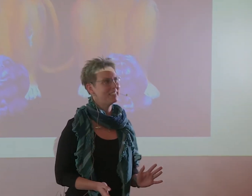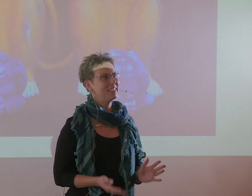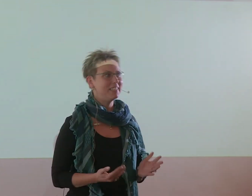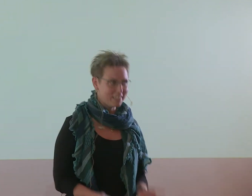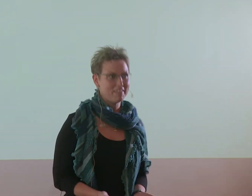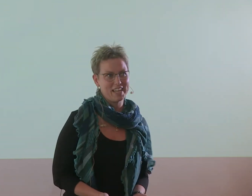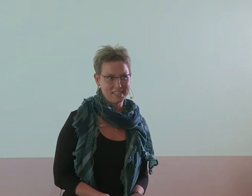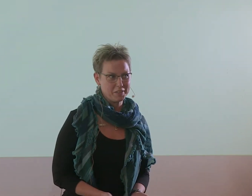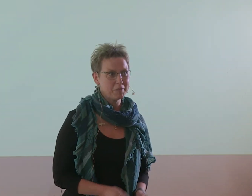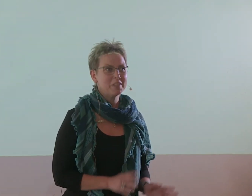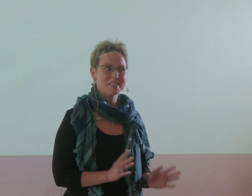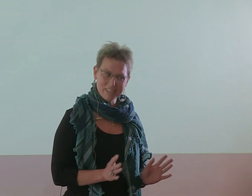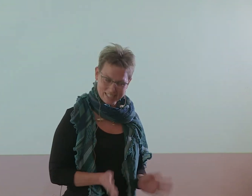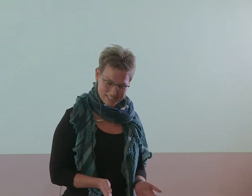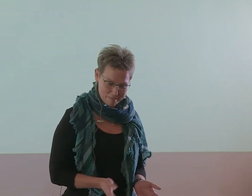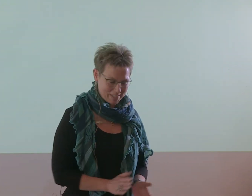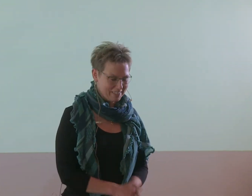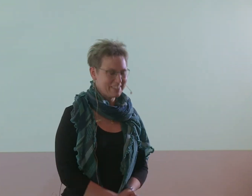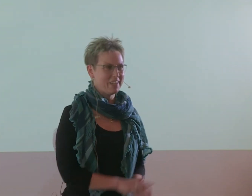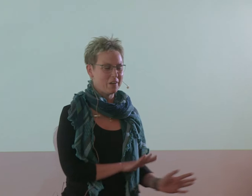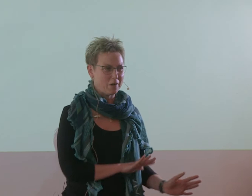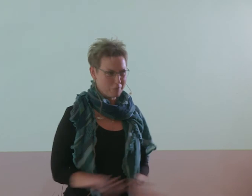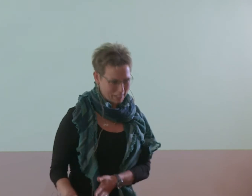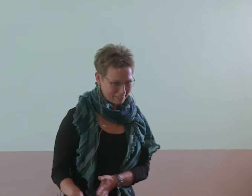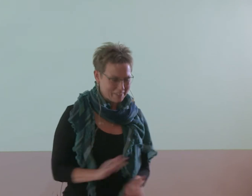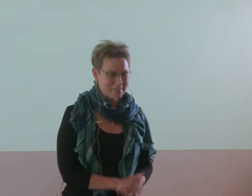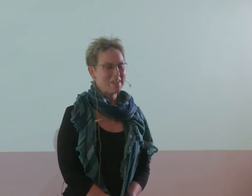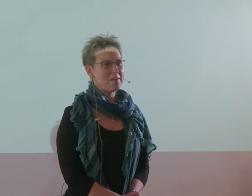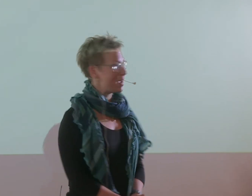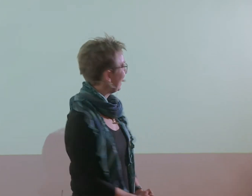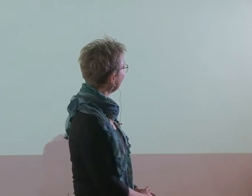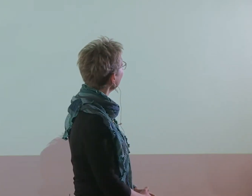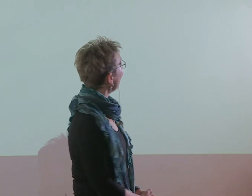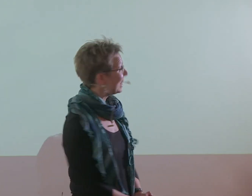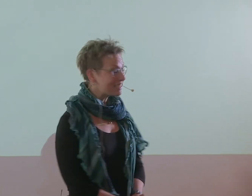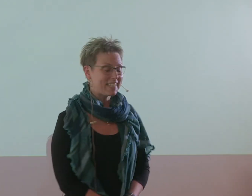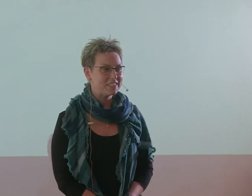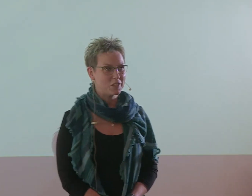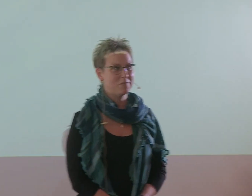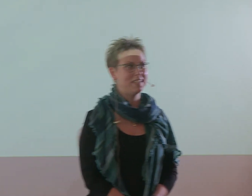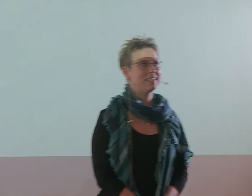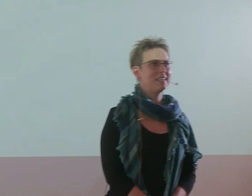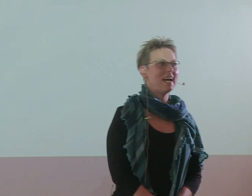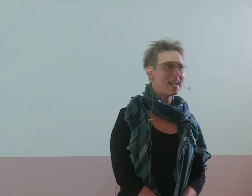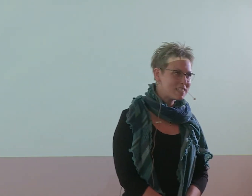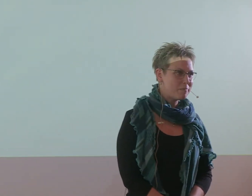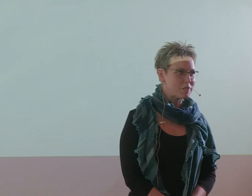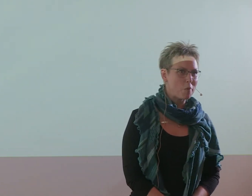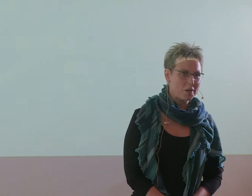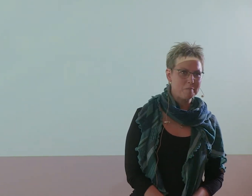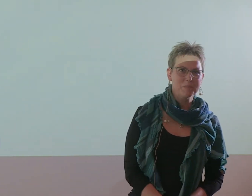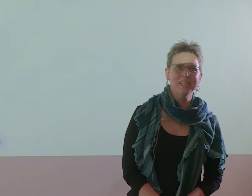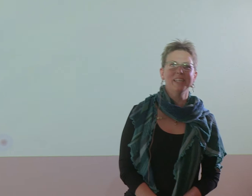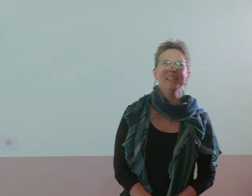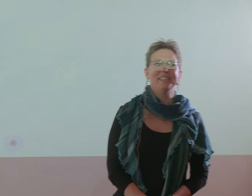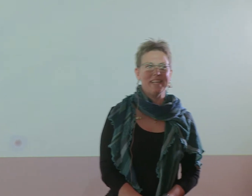lidt nedværdigende. Så det vil jeg gerne starte med at få bragt banen. En anden ting, som vi altid bliver